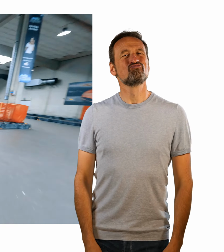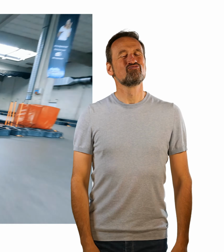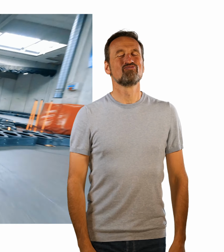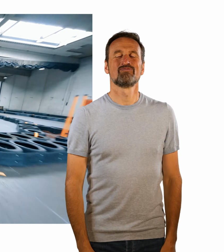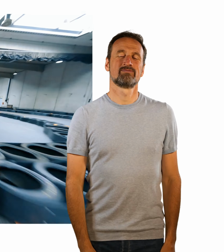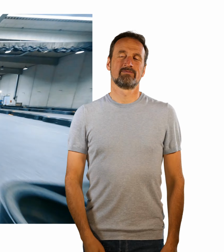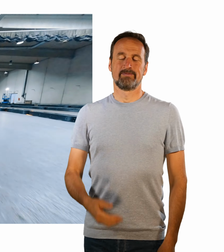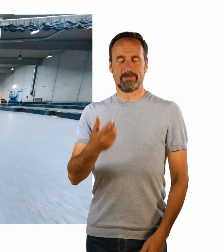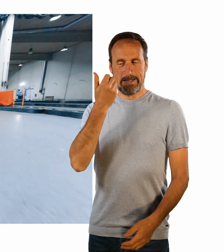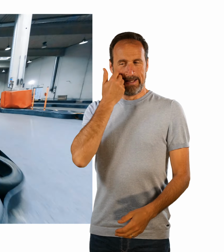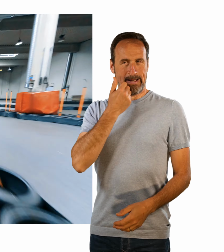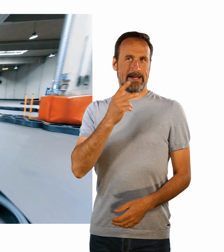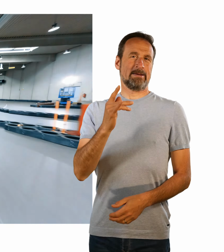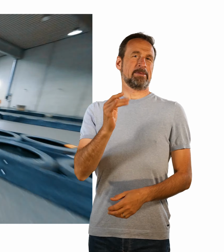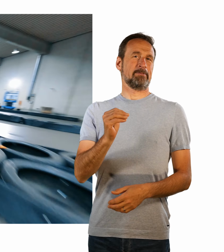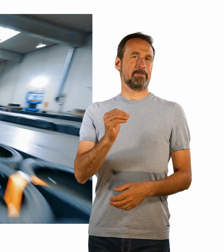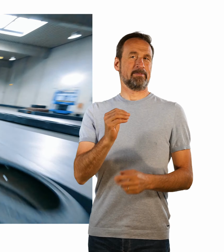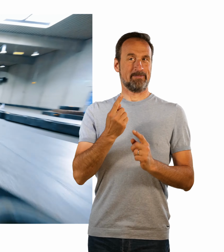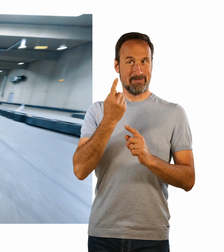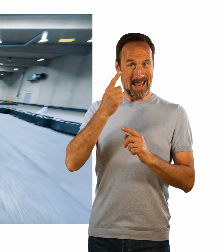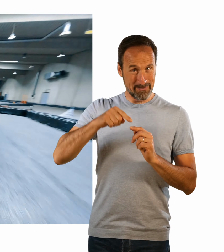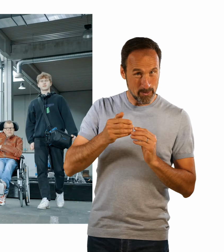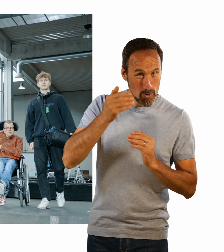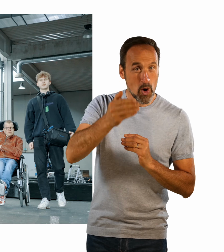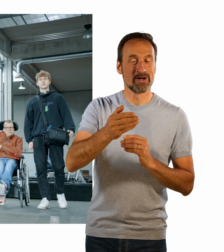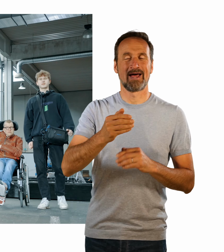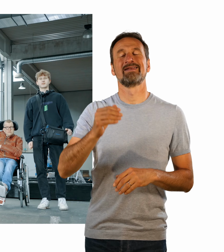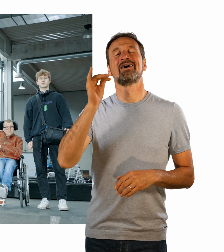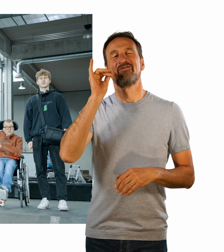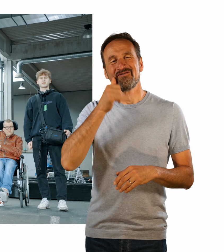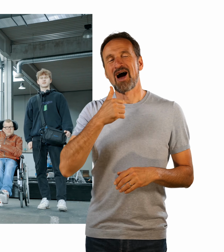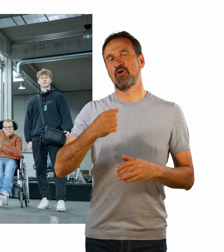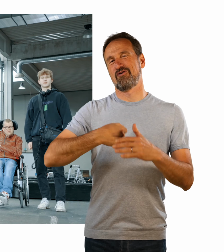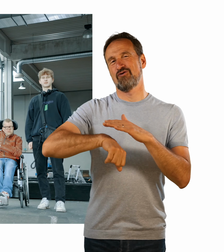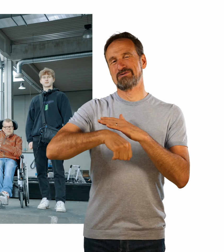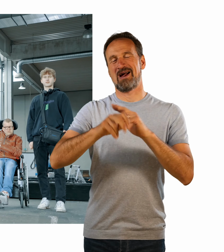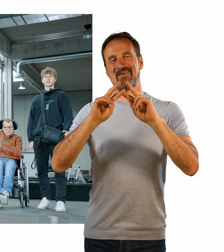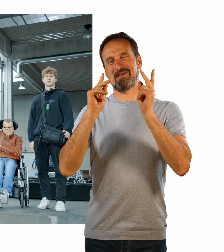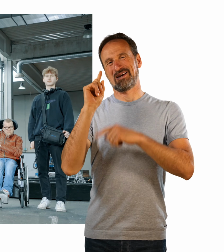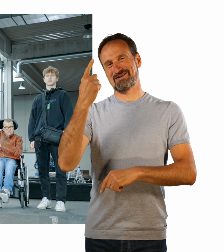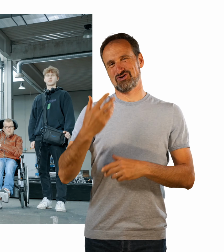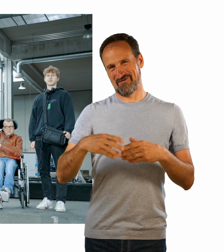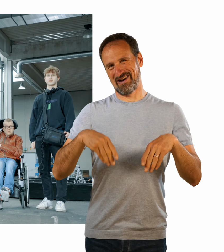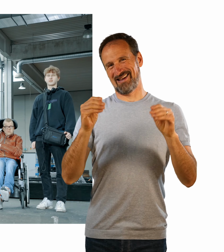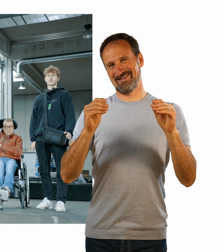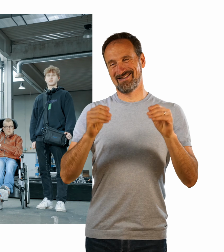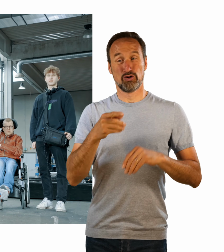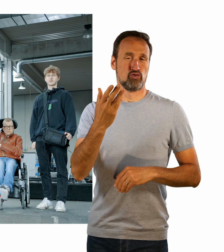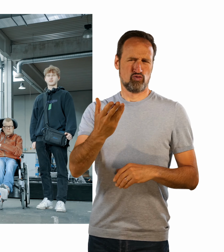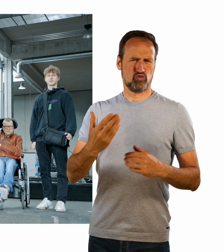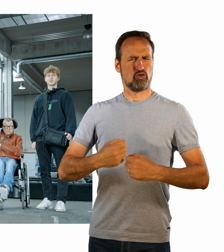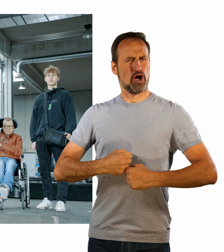Liebe Kim, in einem Monat startet die Frauenfußball-Weltmeisterschaft. Du als emanzipierte Frau musst dich heute gegen das